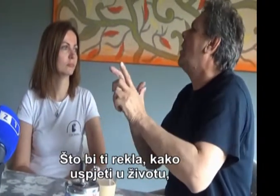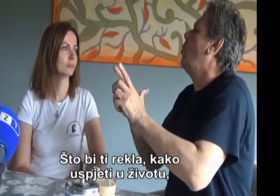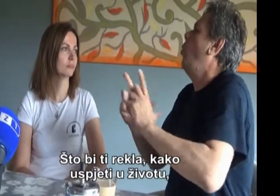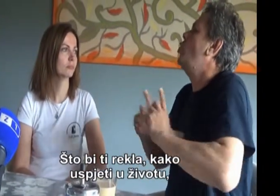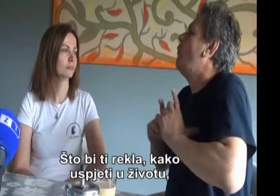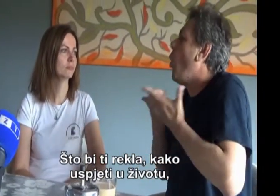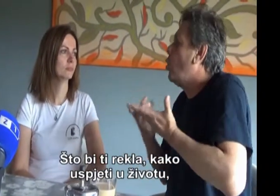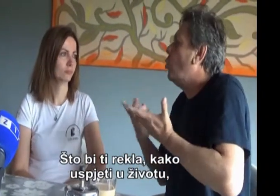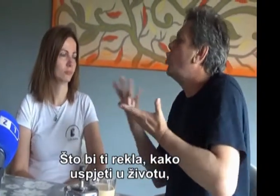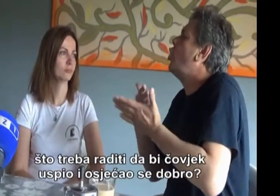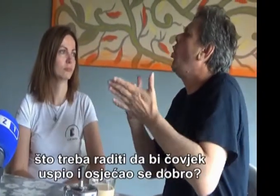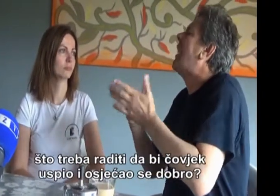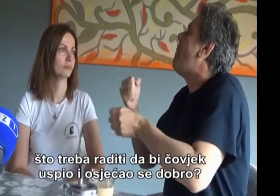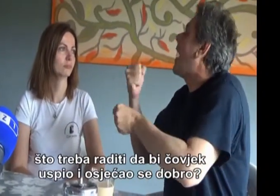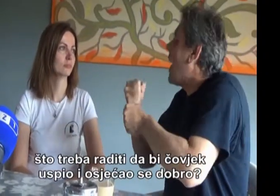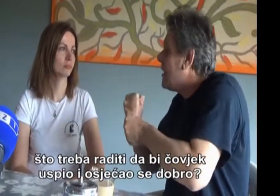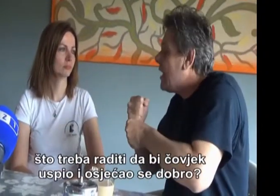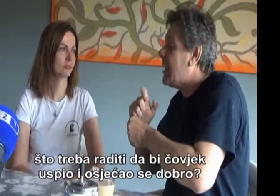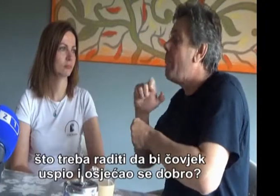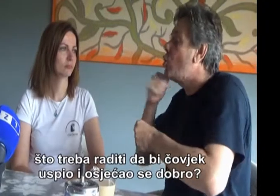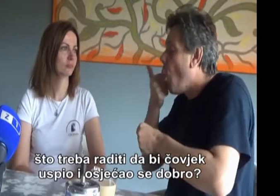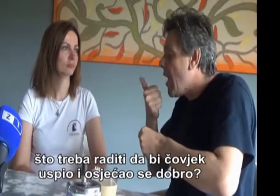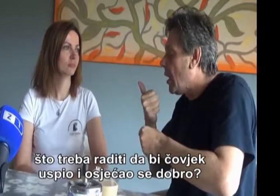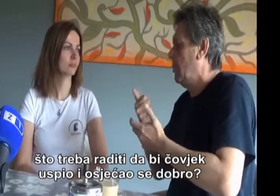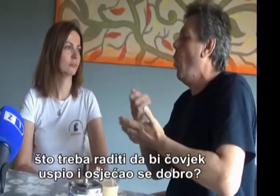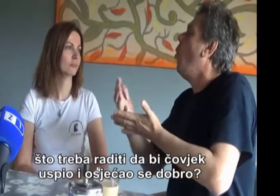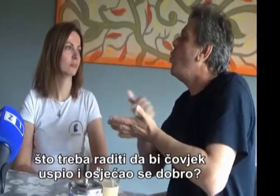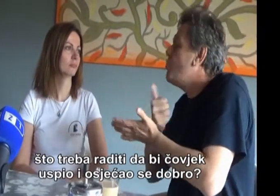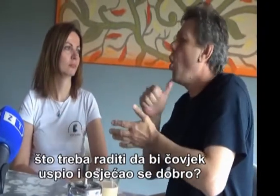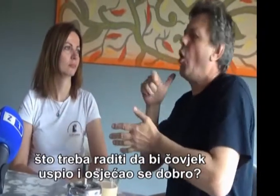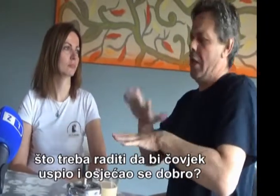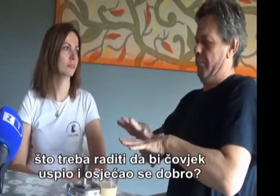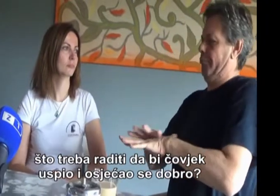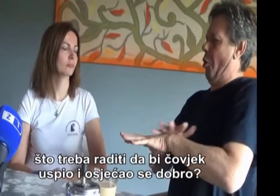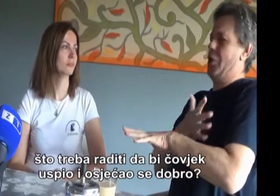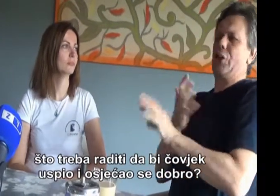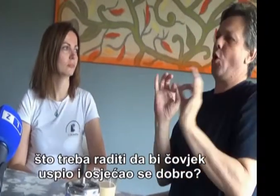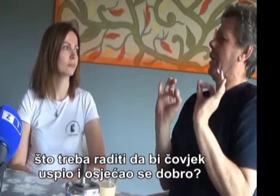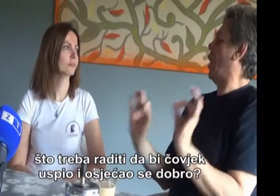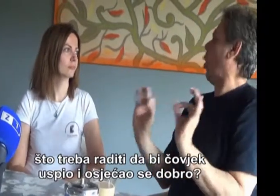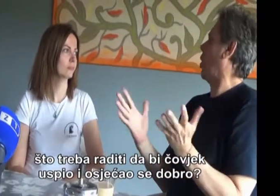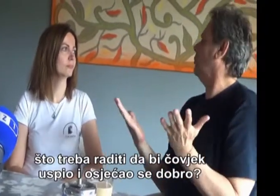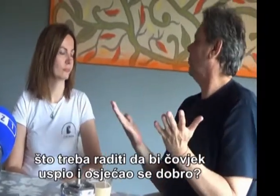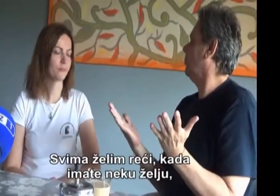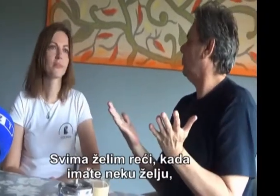uspjeti u životu? Što treba raditi da bi čovjek uspio i osjećao se dobro?